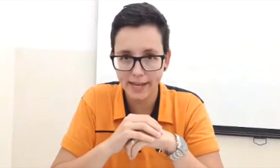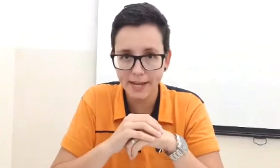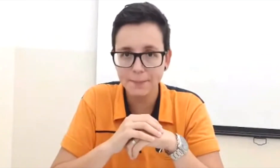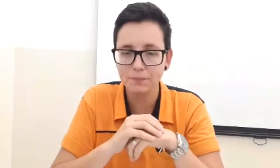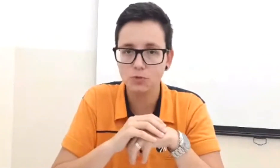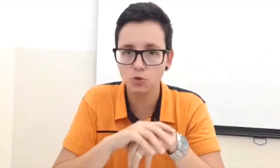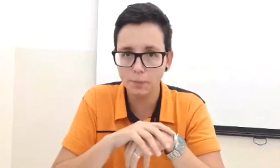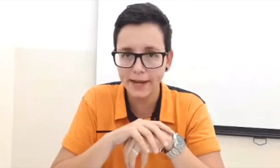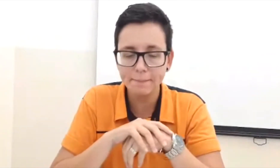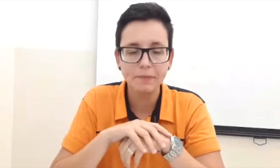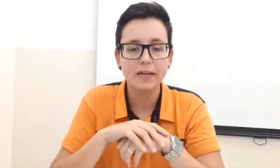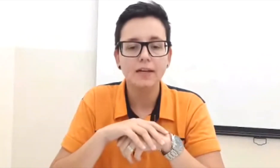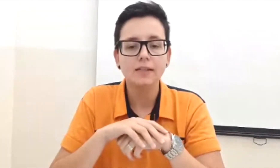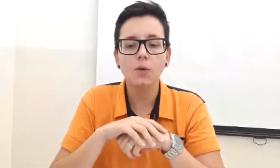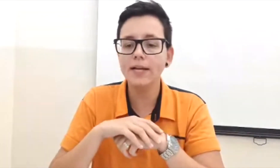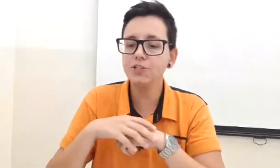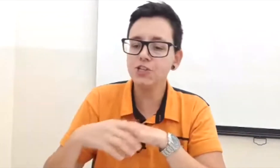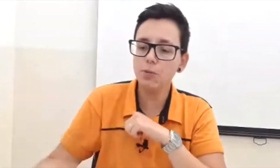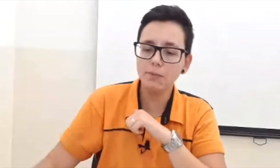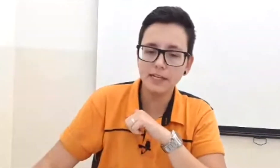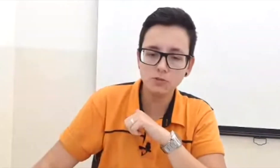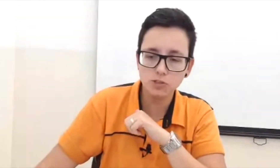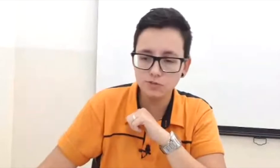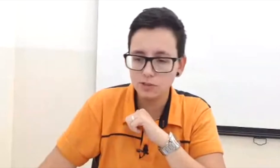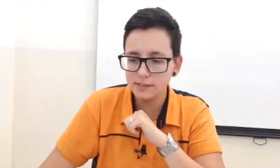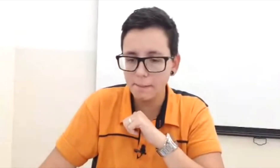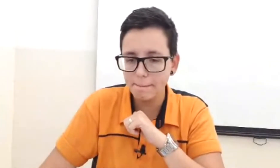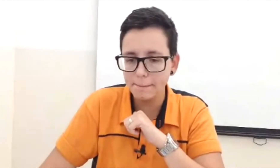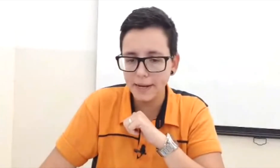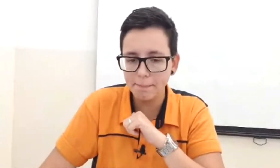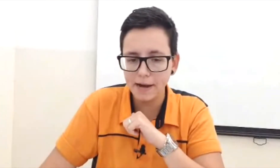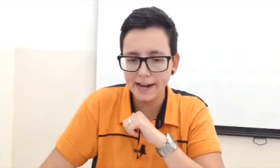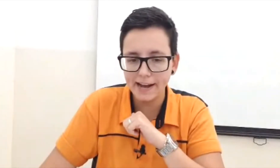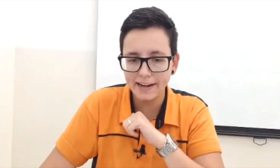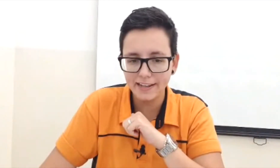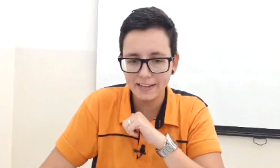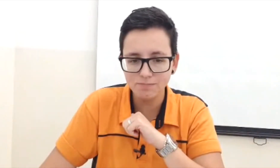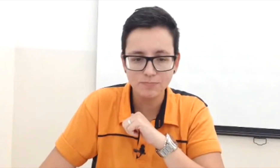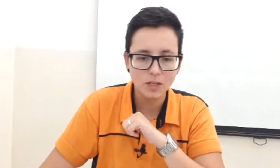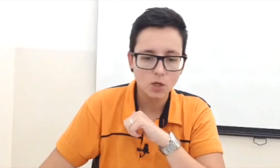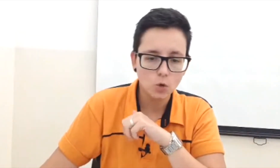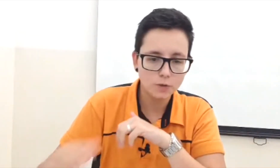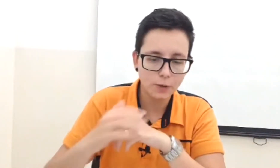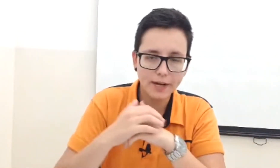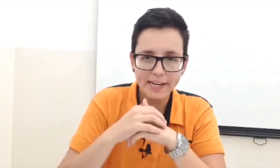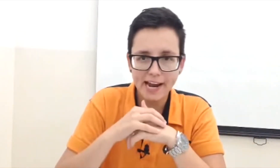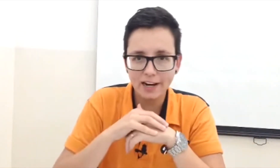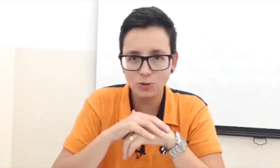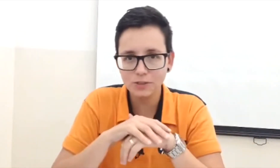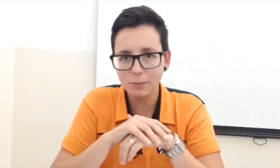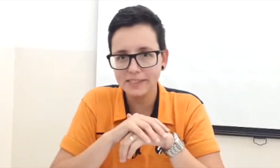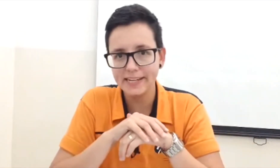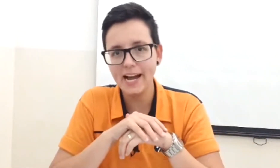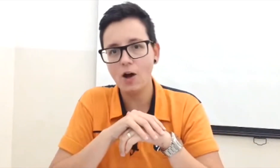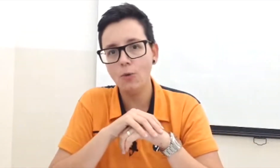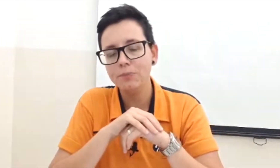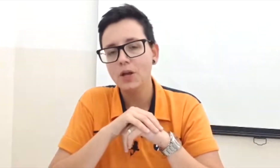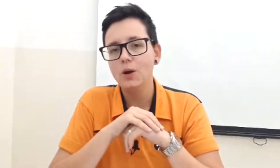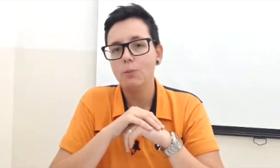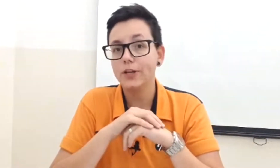Ok? Tudo bem? Então, este é o momento de você preparar aí o teu caderno, o teu material, porque eu